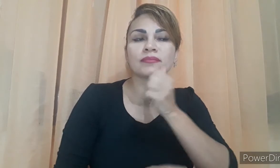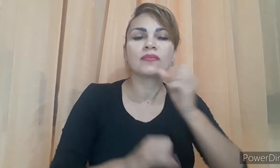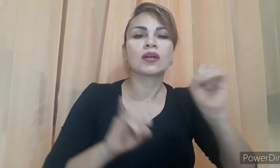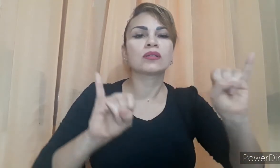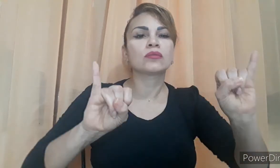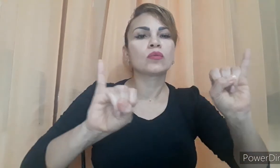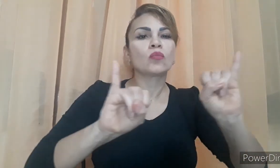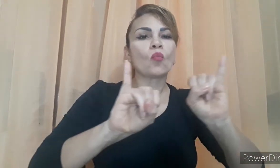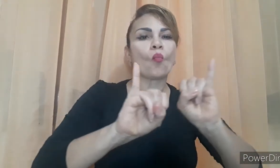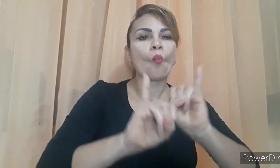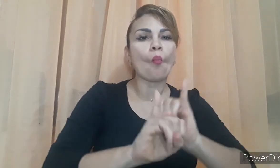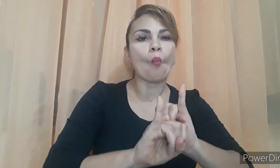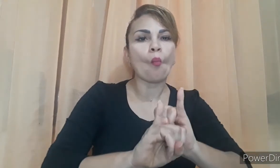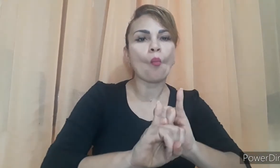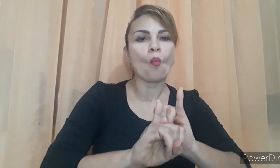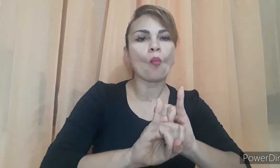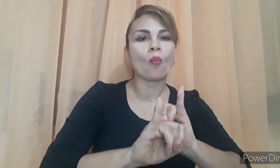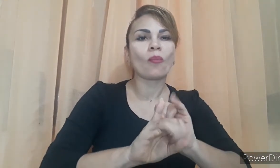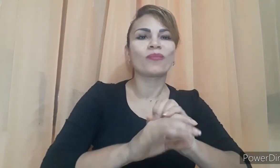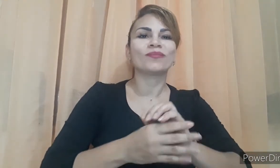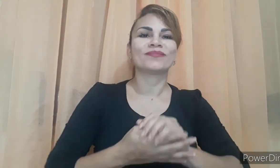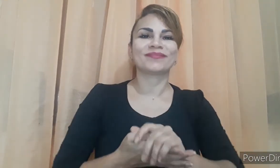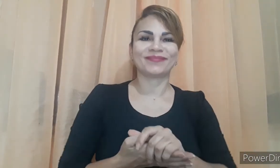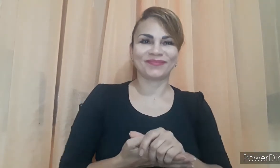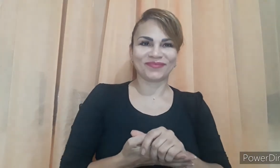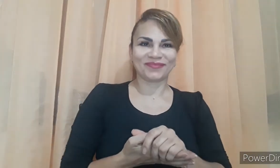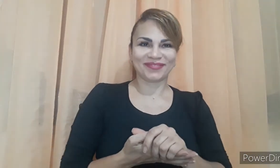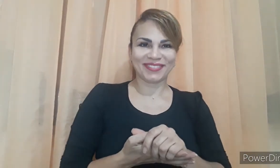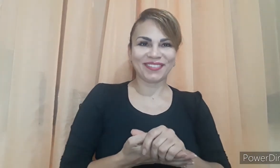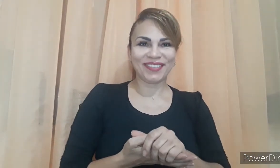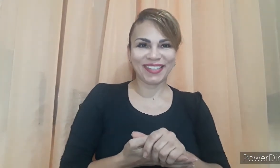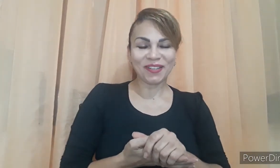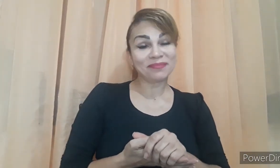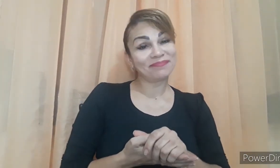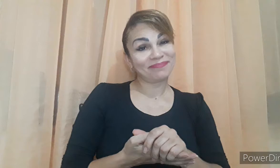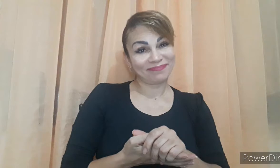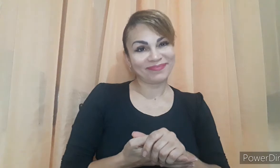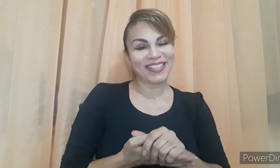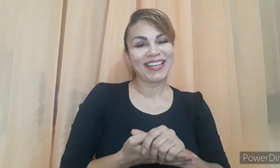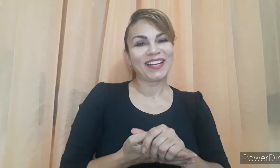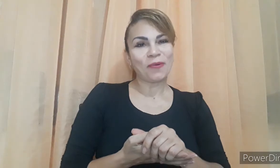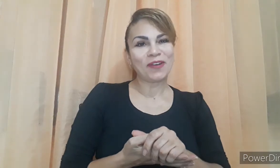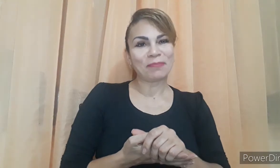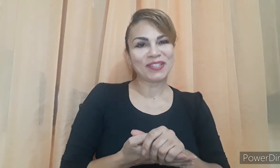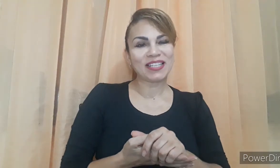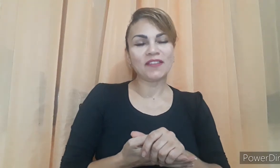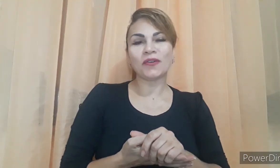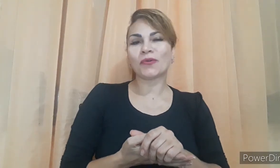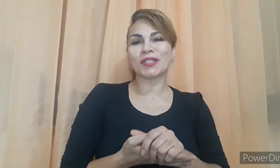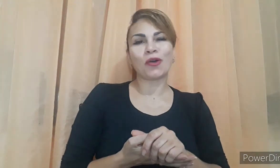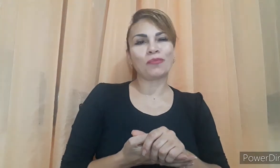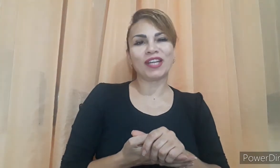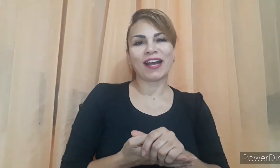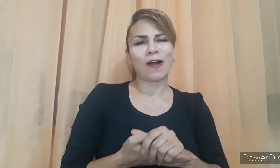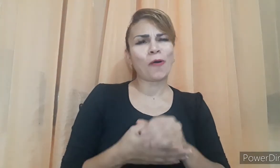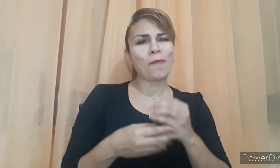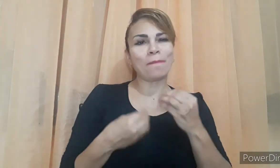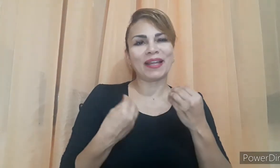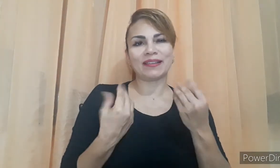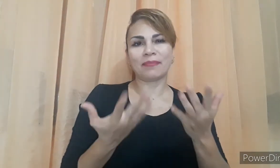Viram? como é possível se comunicar